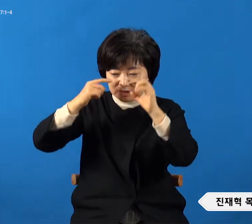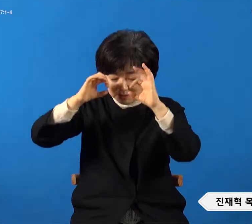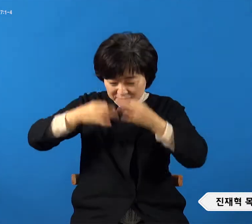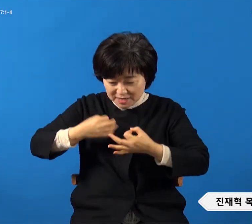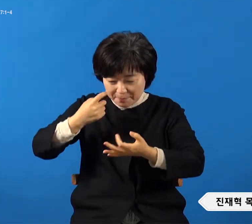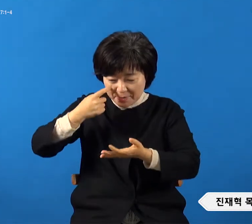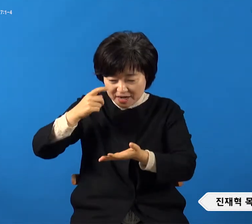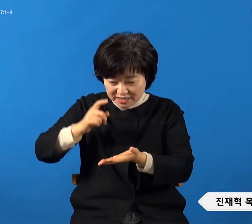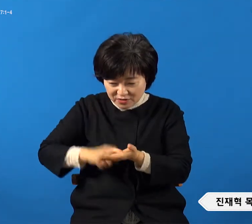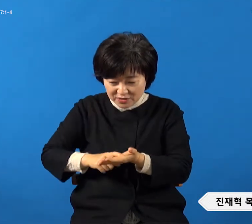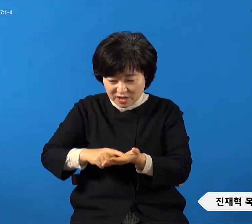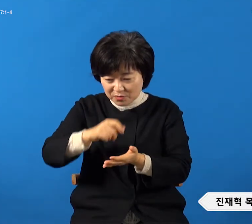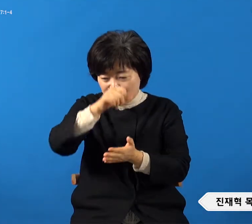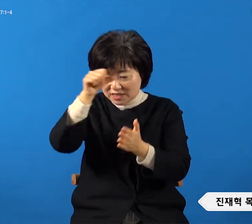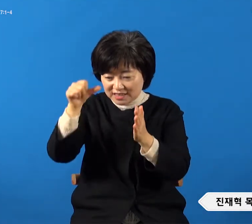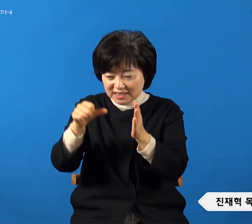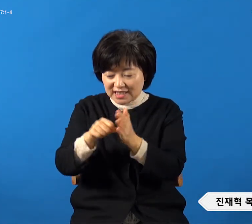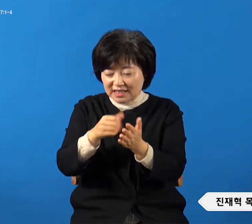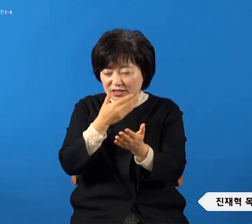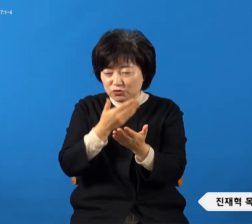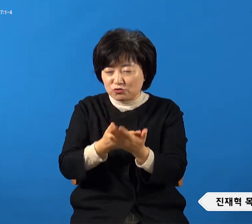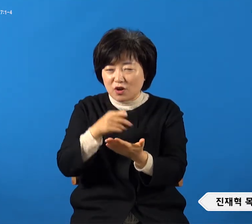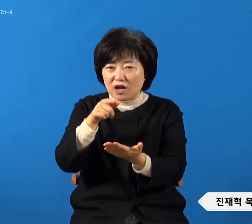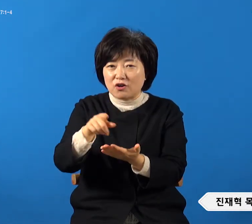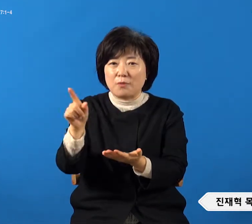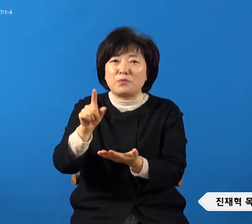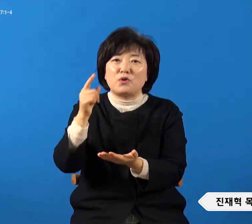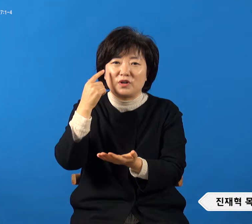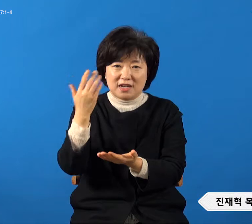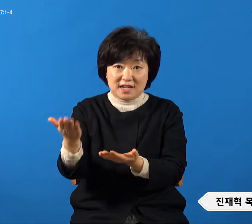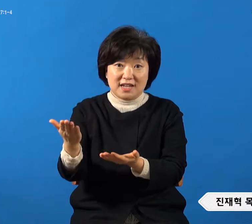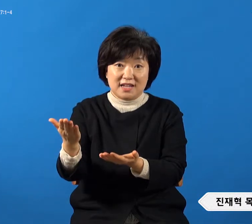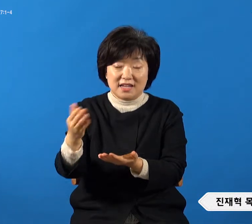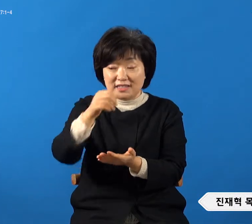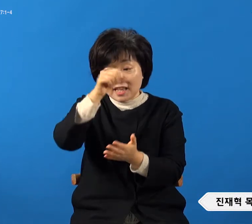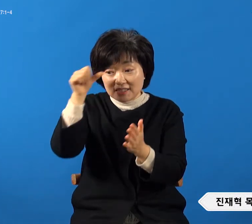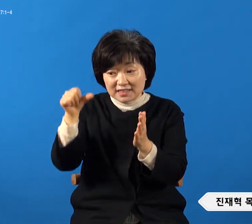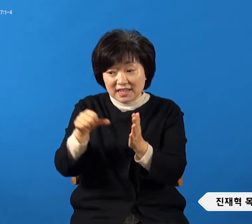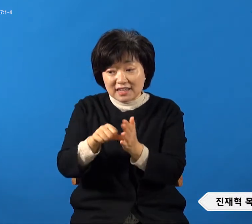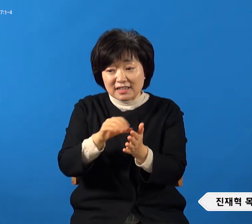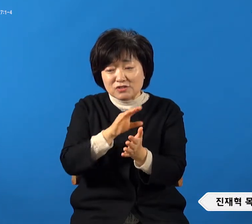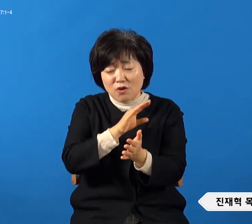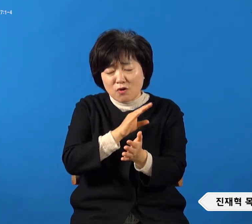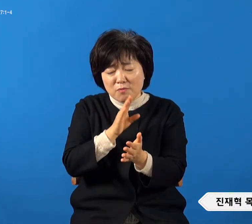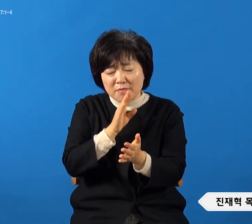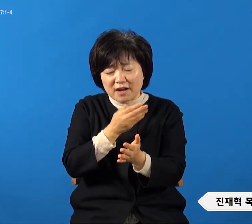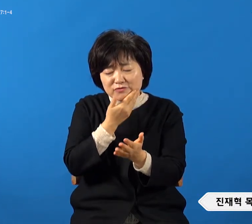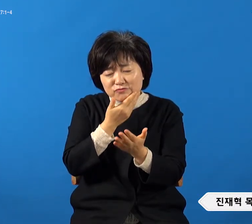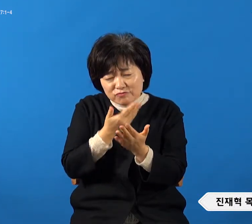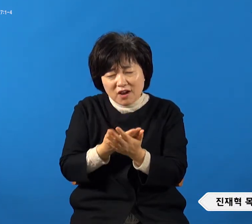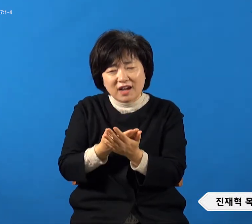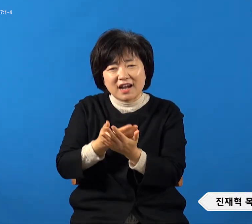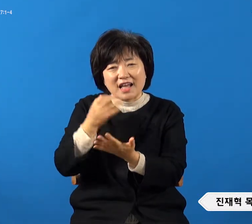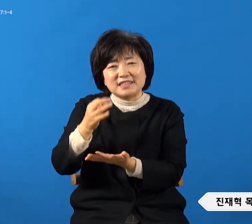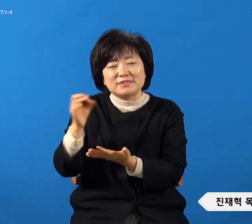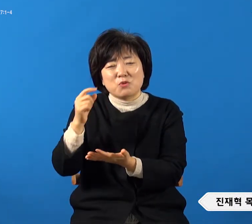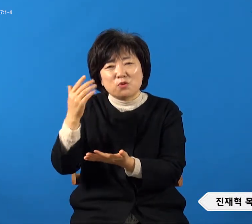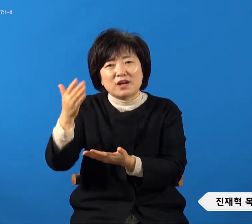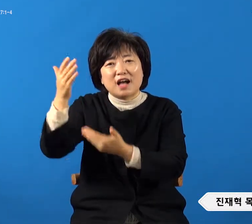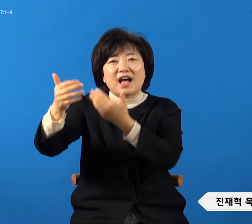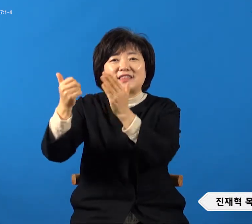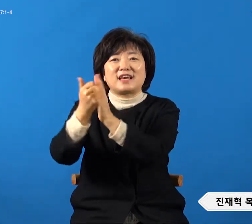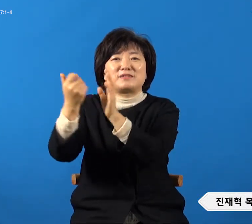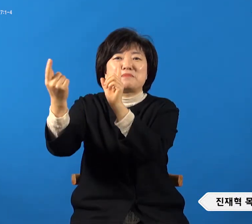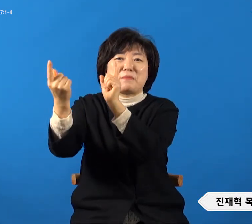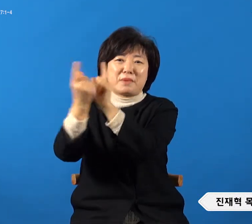되고, 우리 인생의 진정으로 중요한 것이 무엇인가? 내 인생에 정말 가치 있는 것이 무엇인가? 하나님과의